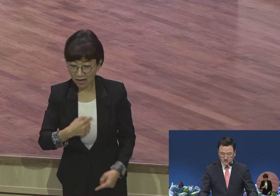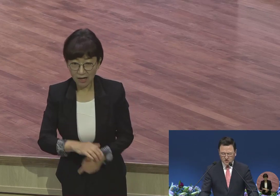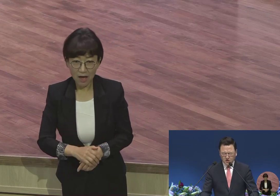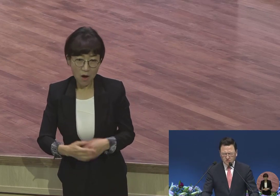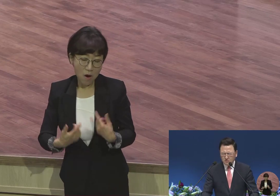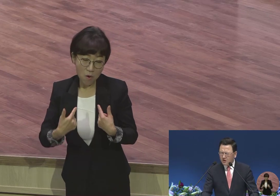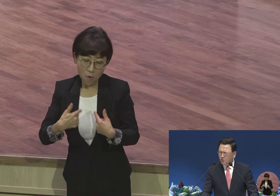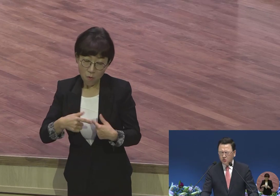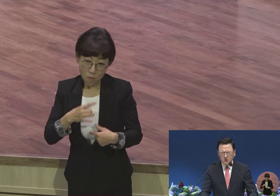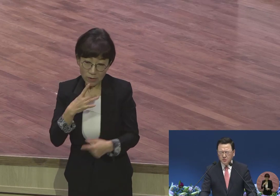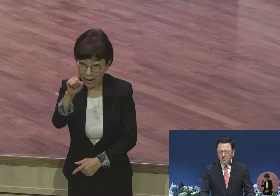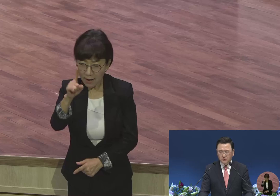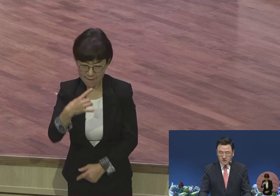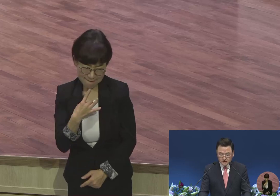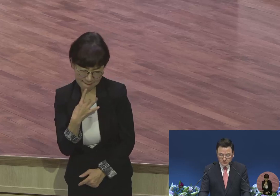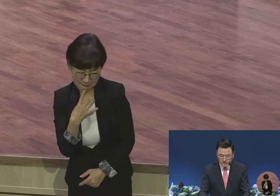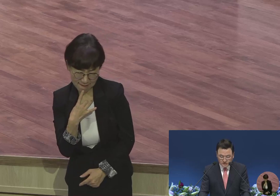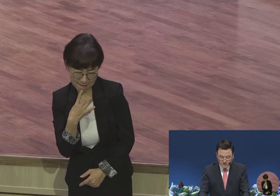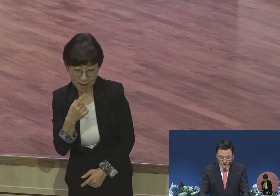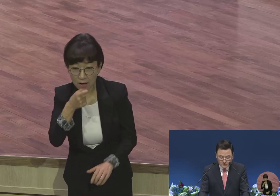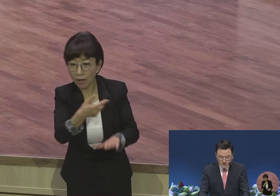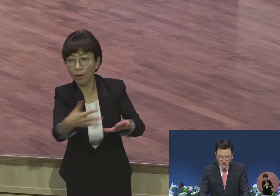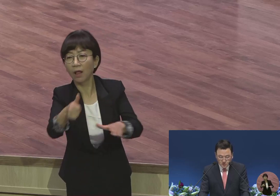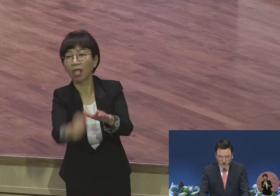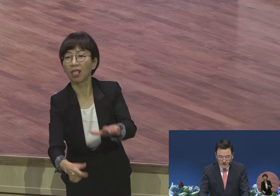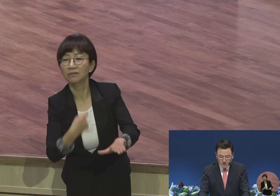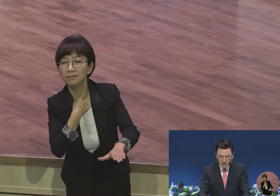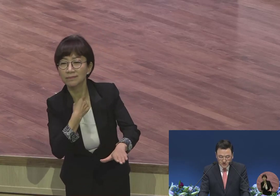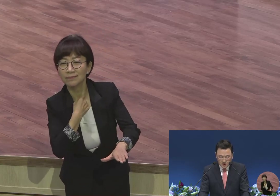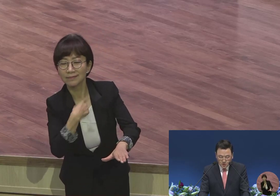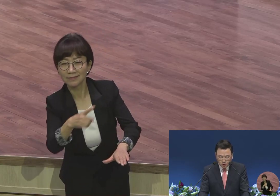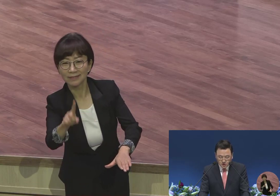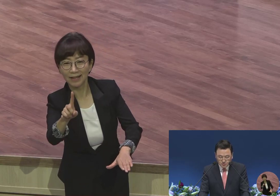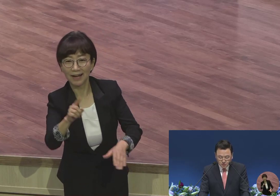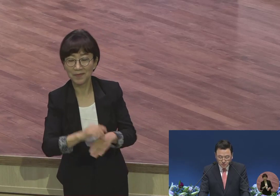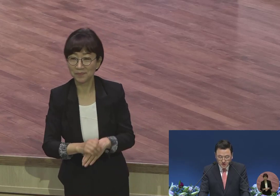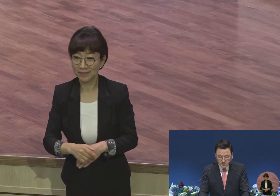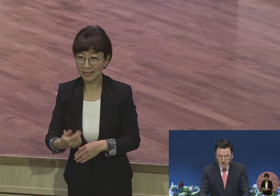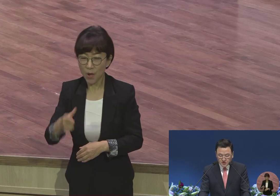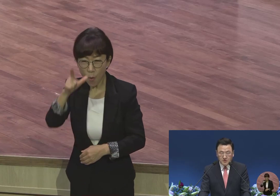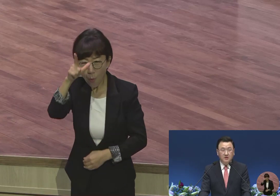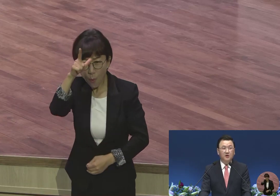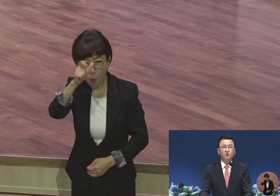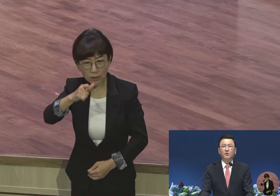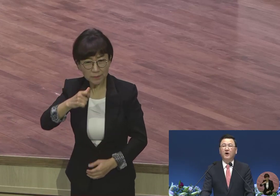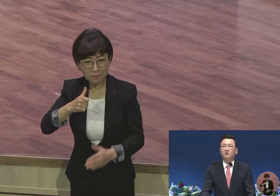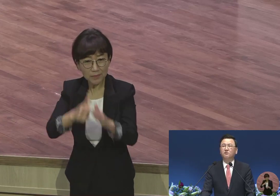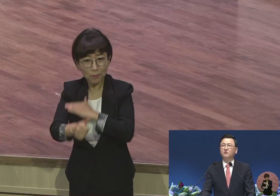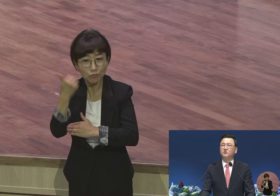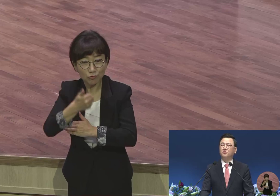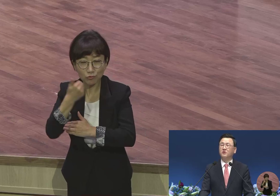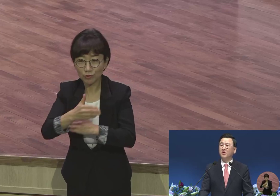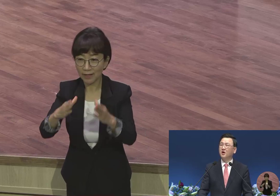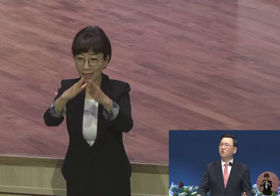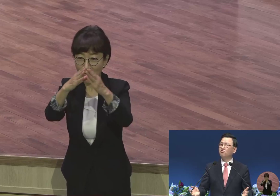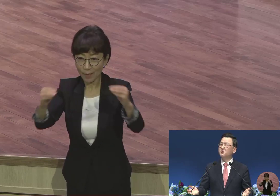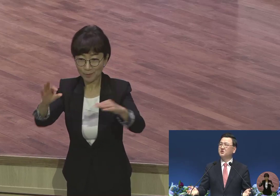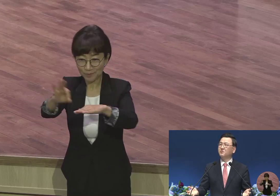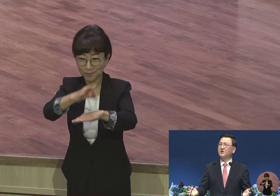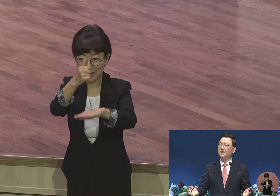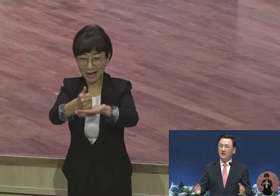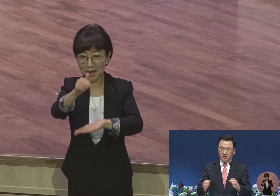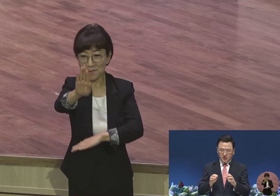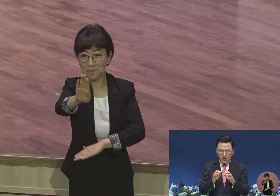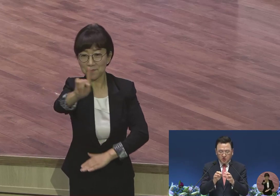베데스다입니다. 정말 고집불통. 애굽의 바로는 고집불통의 대표자입니다. 애굽의 왕으로서